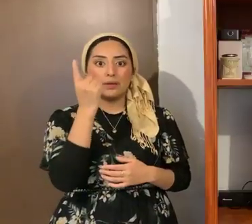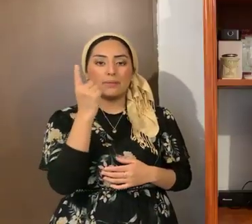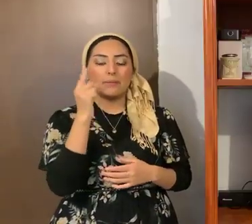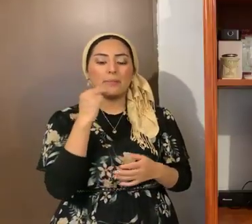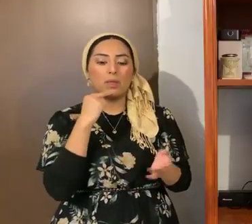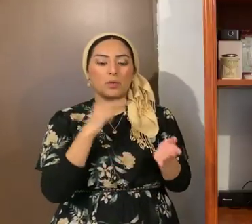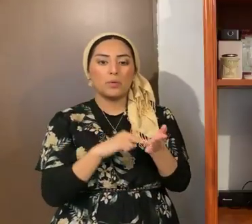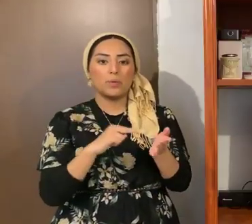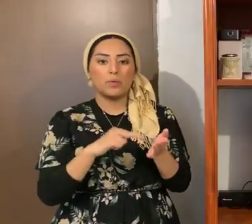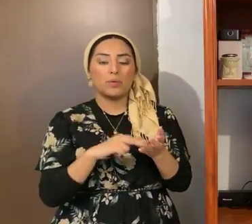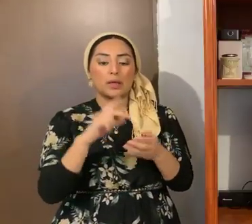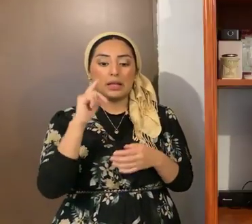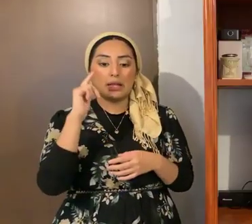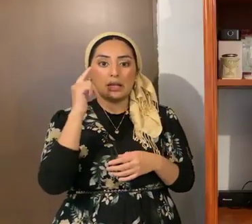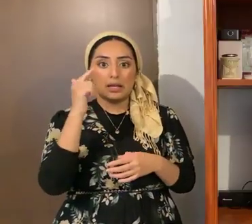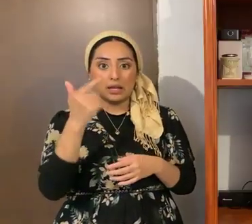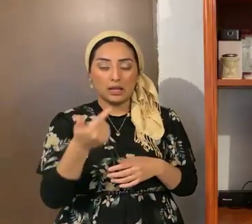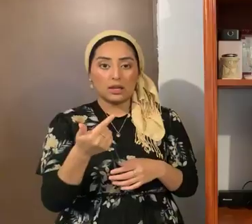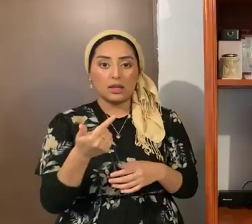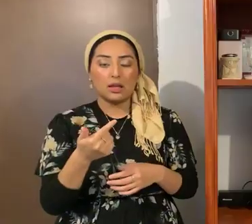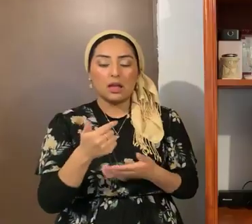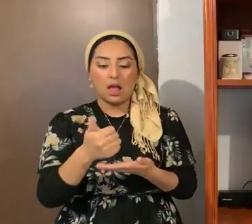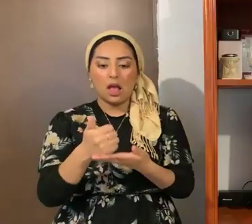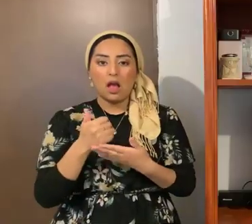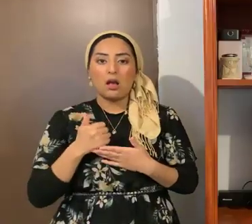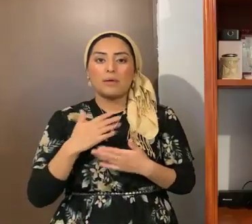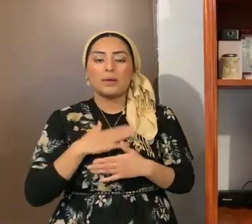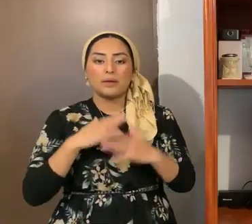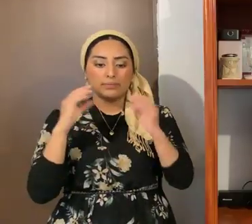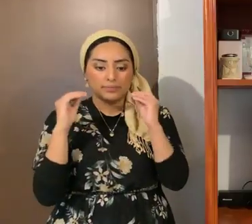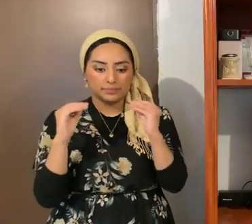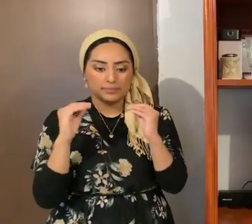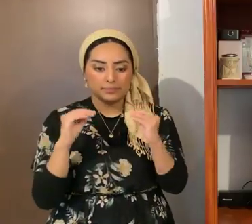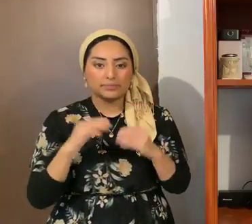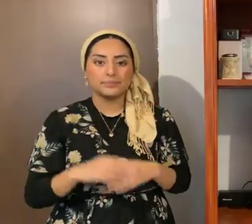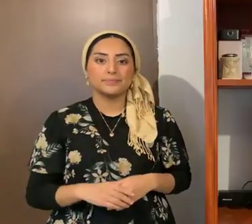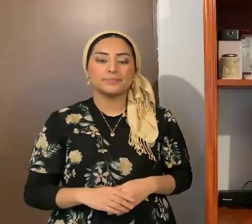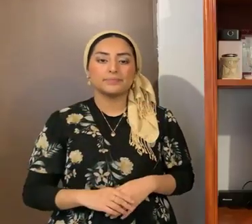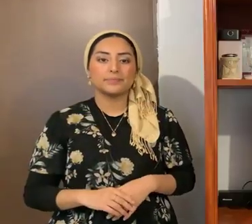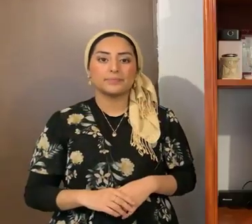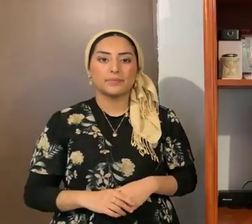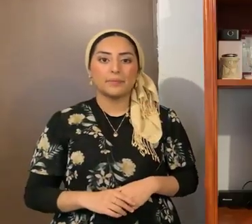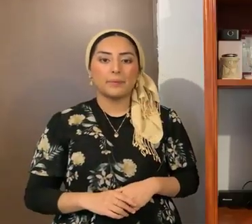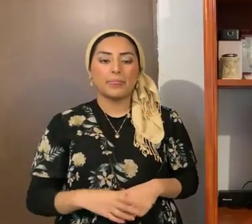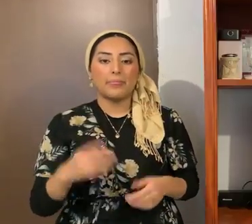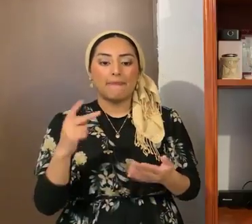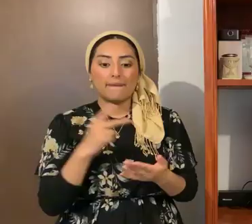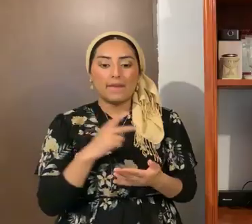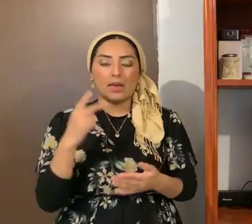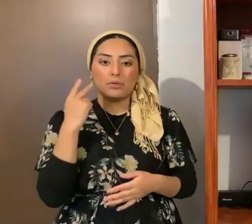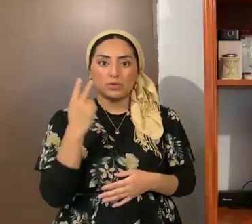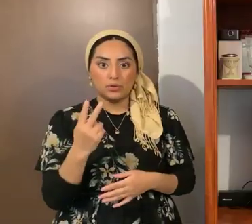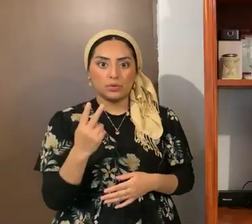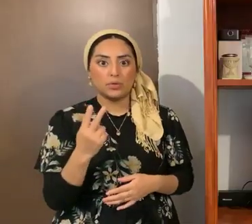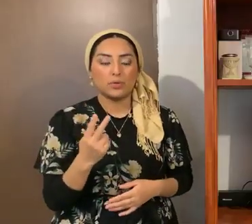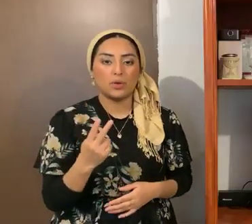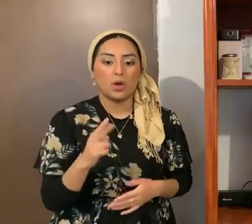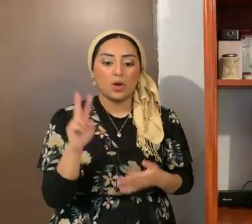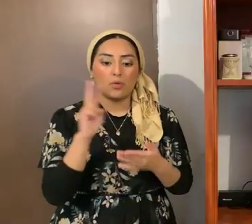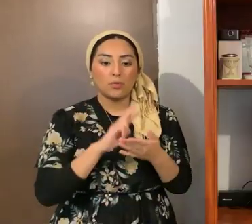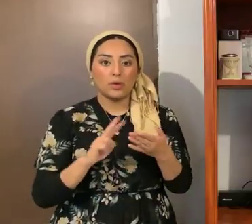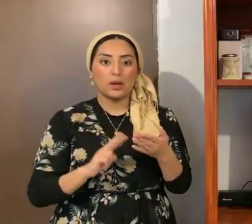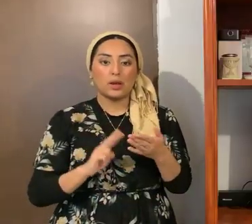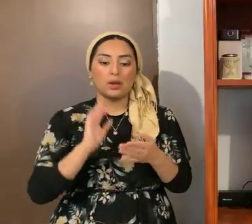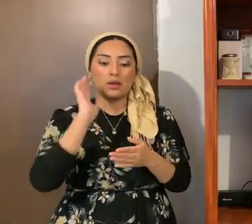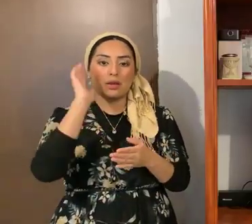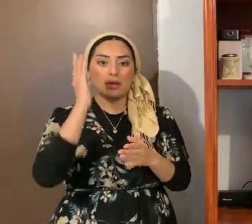las citas para que después, amados Sahim, me ayuden a ministrar. Amén. Salmo 2. Lo va a leer nuestro